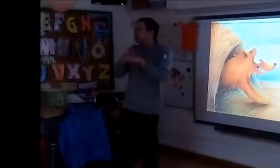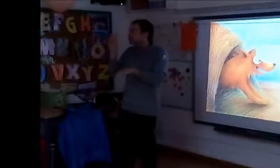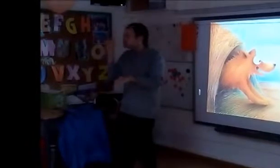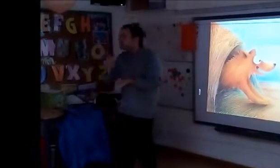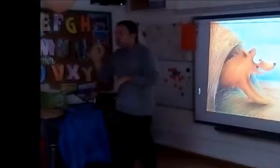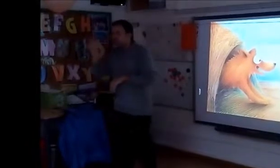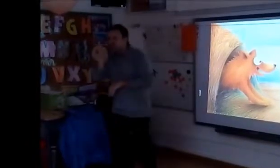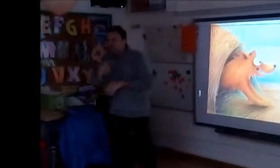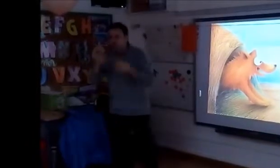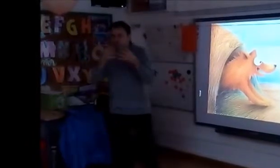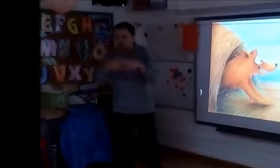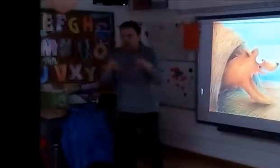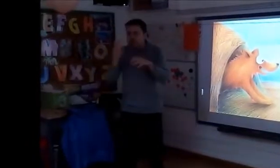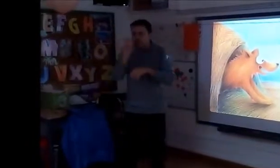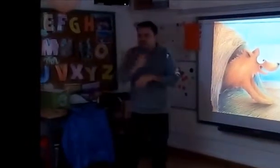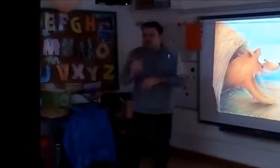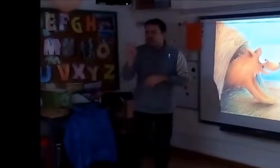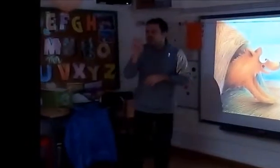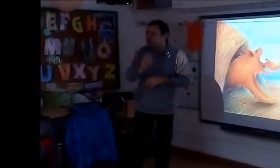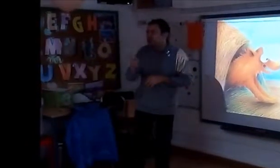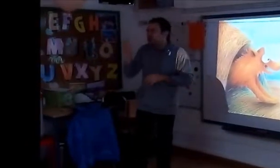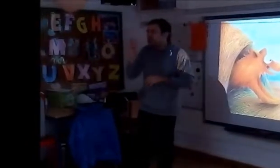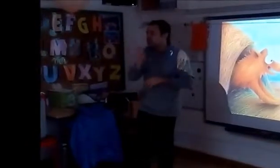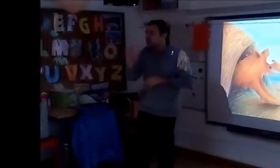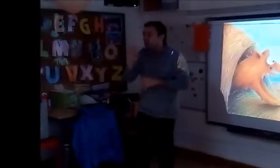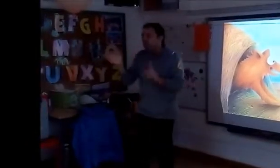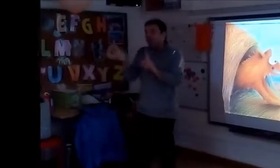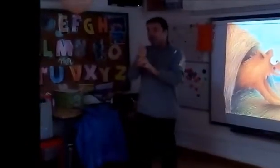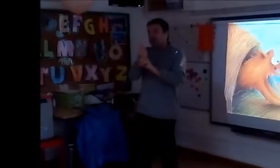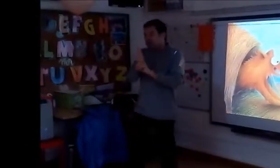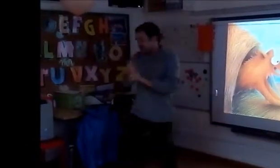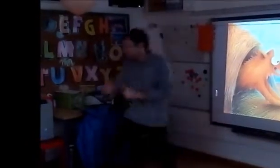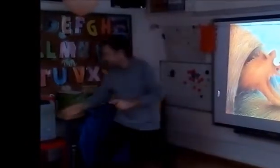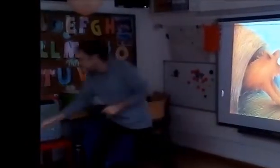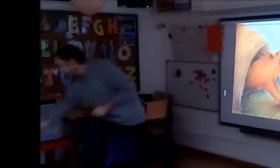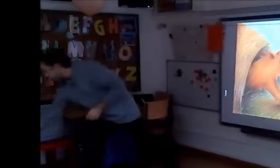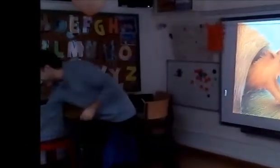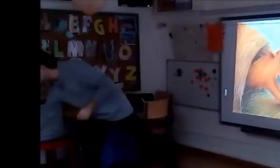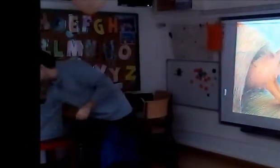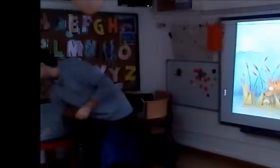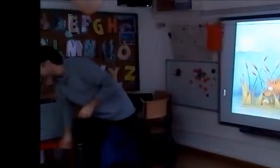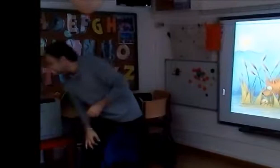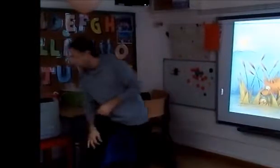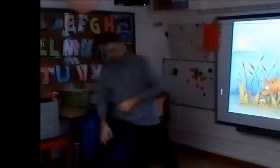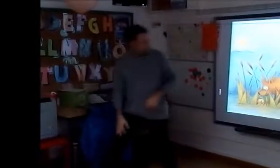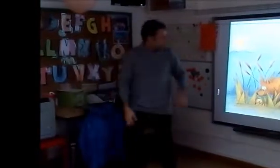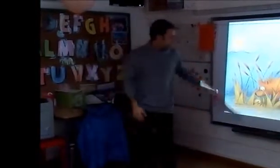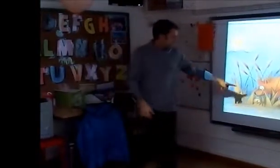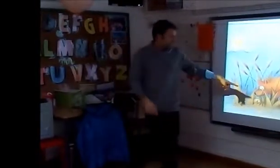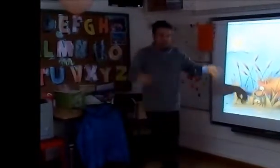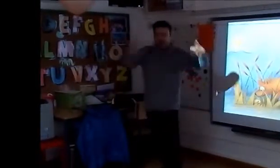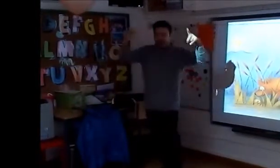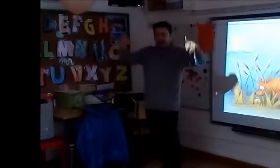lejos, andando, buscando los huevos y de repente encontró. Ahí va,